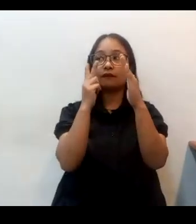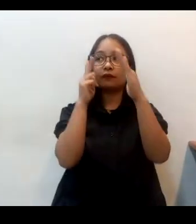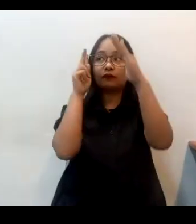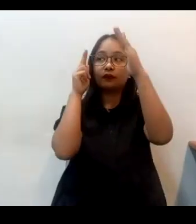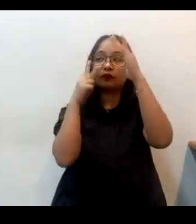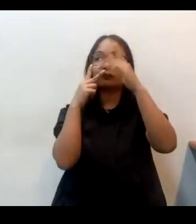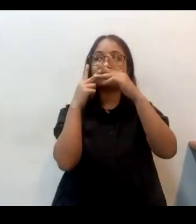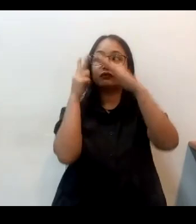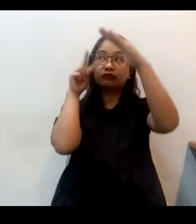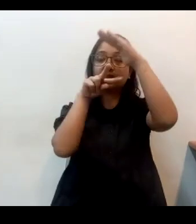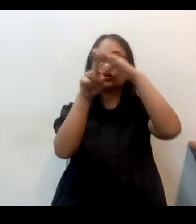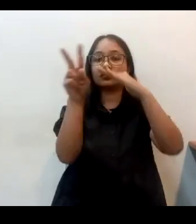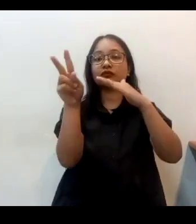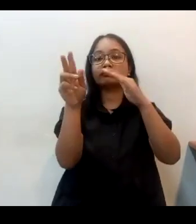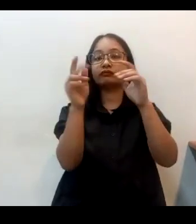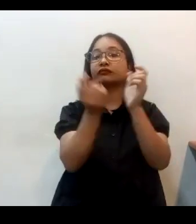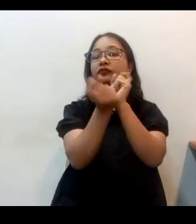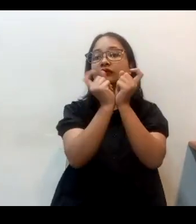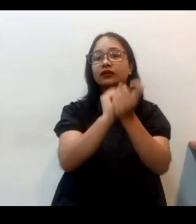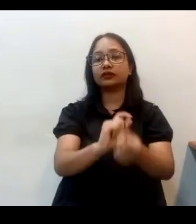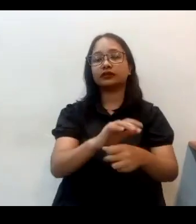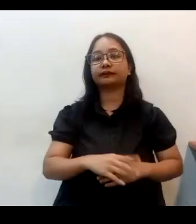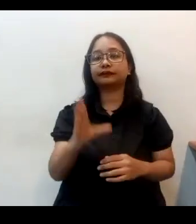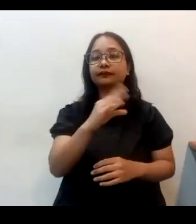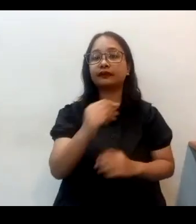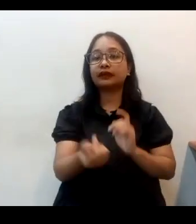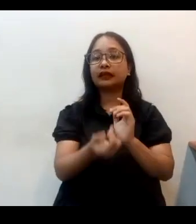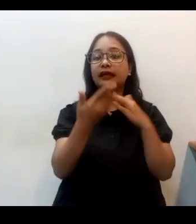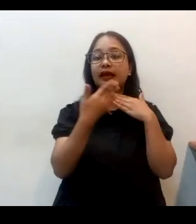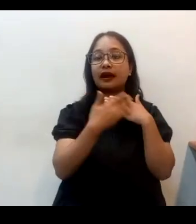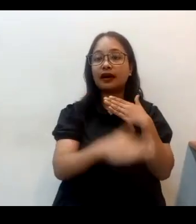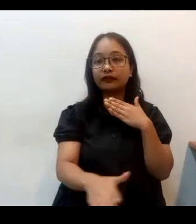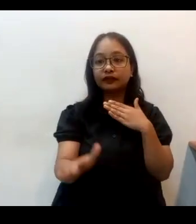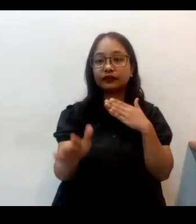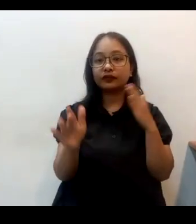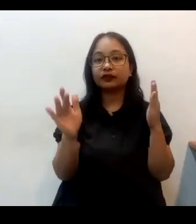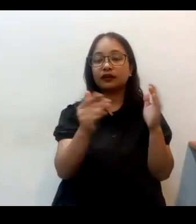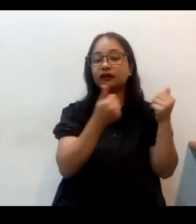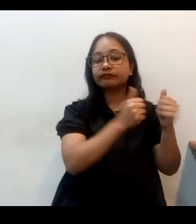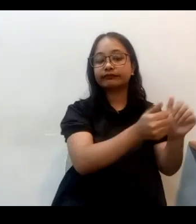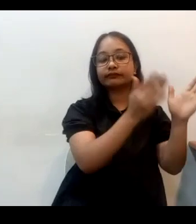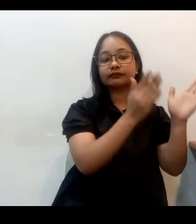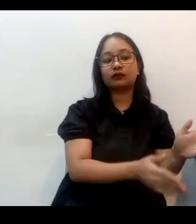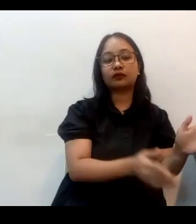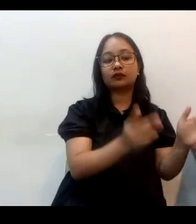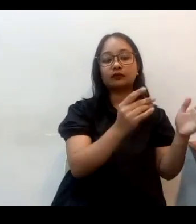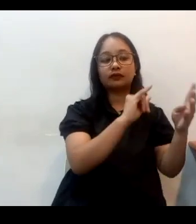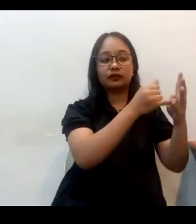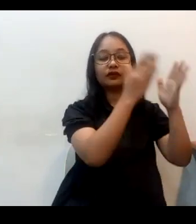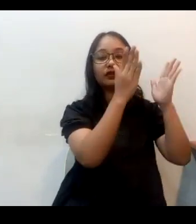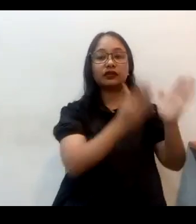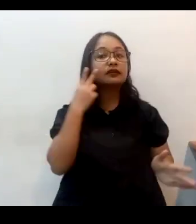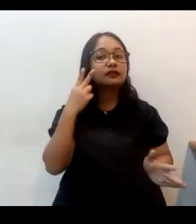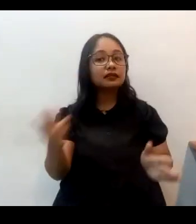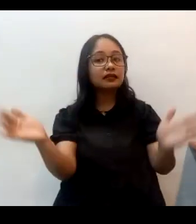showed these things, and after he saw these kind of things, he probably thought, I don't want to live for this world. Kaya